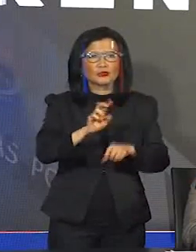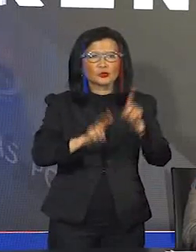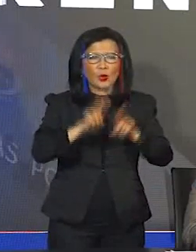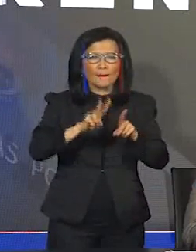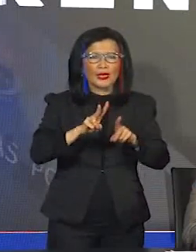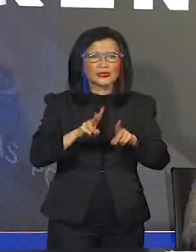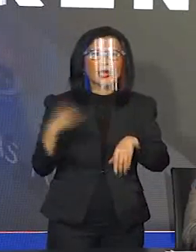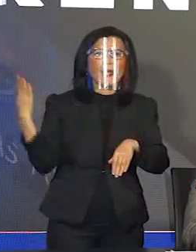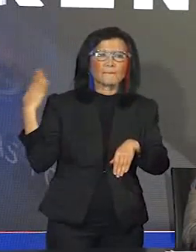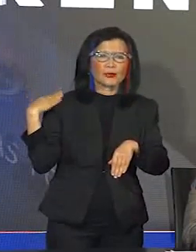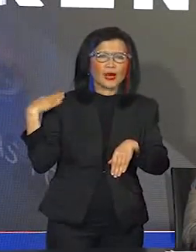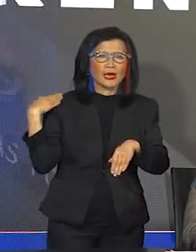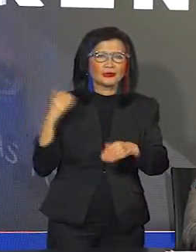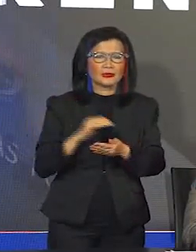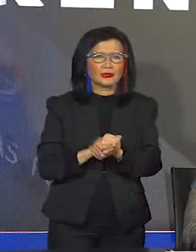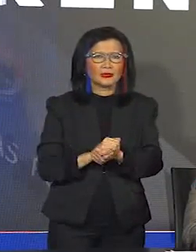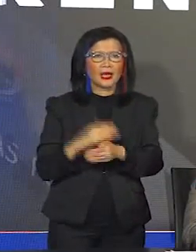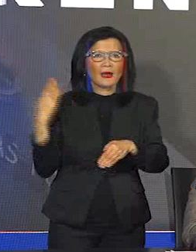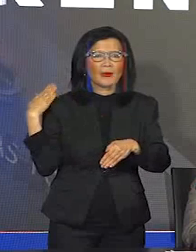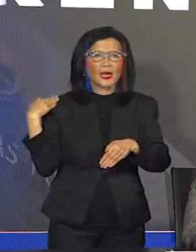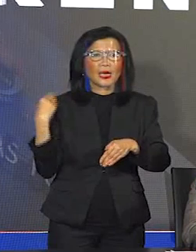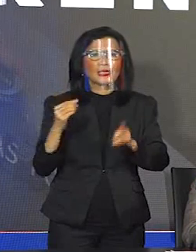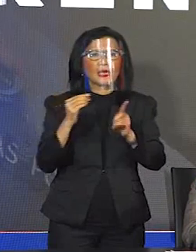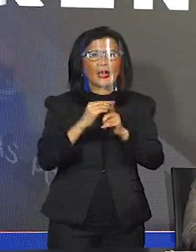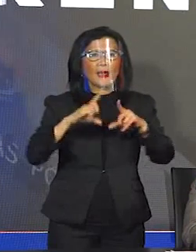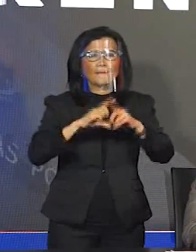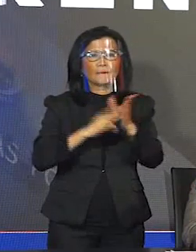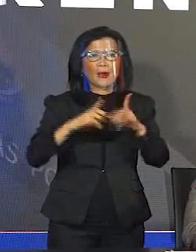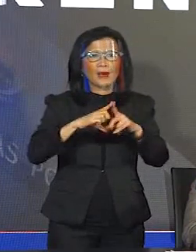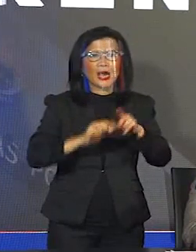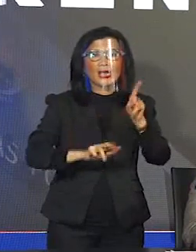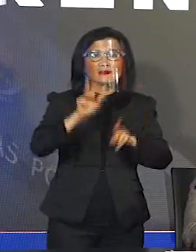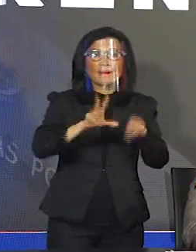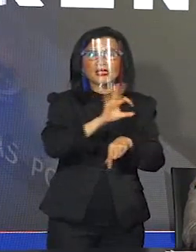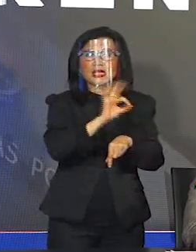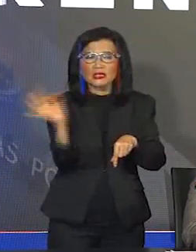3.412 personil berpangkat Pama atau Perwira Pertama, dan